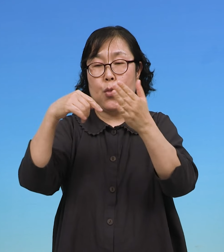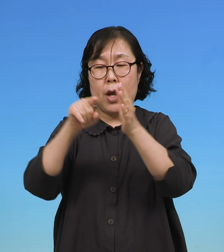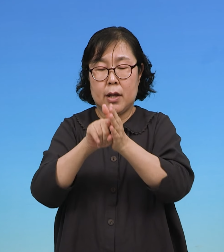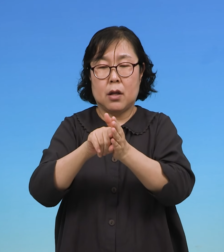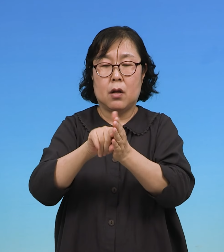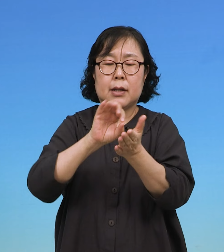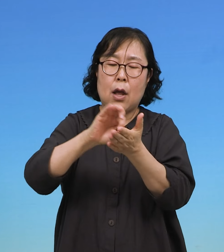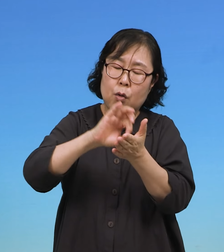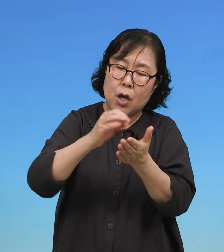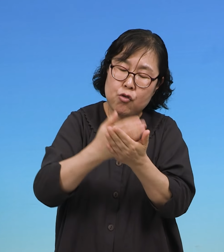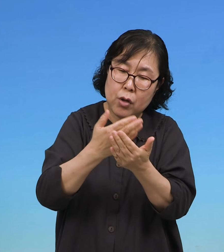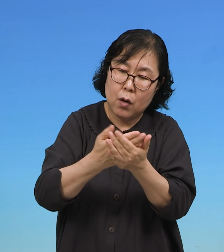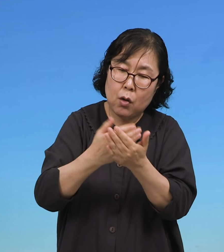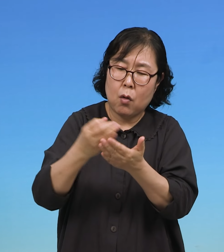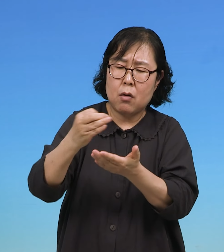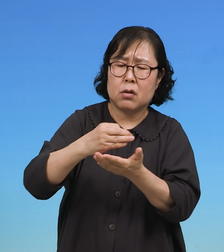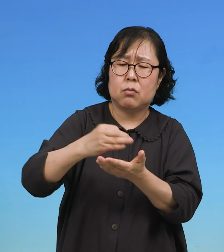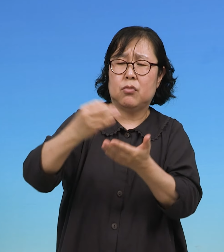진심으로 돌려드리고 싶어요.